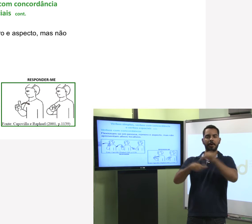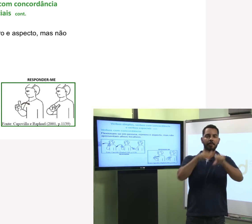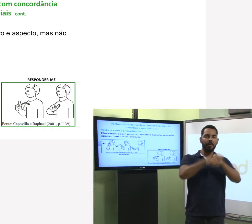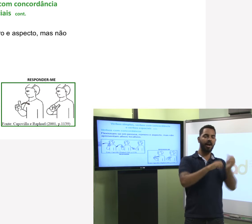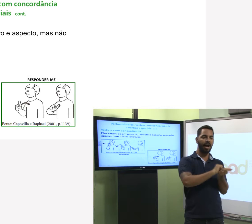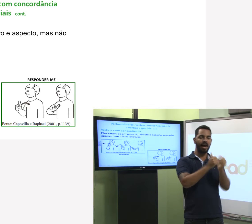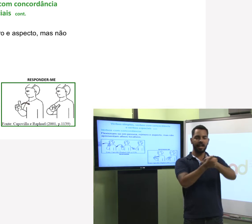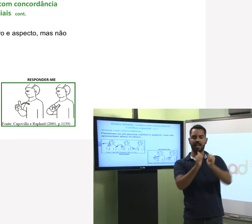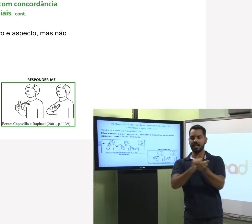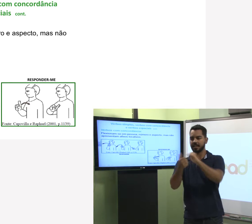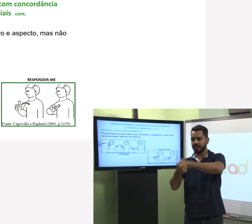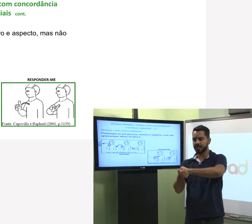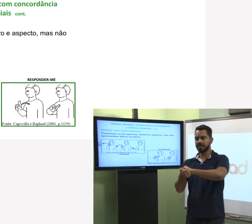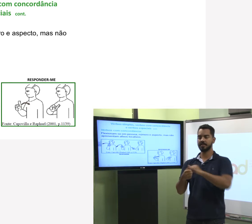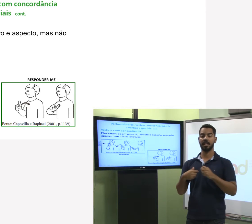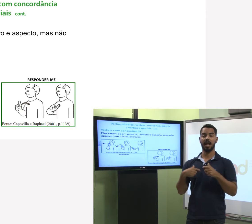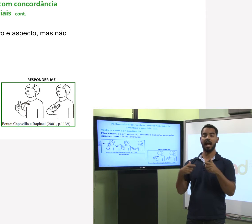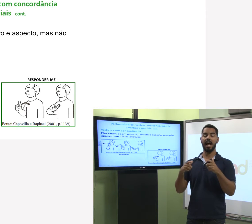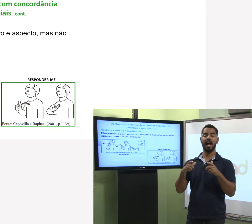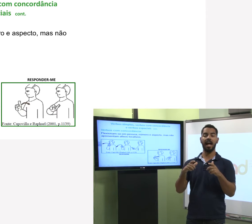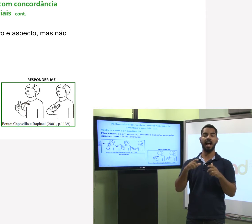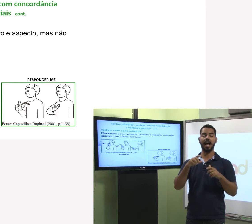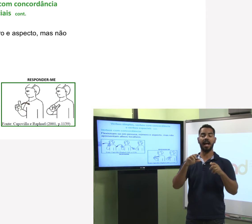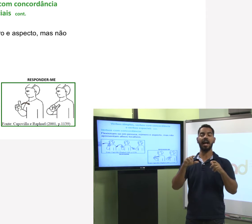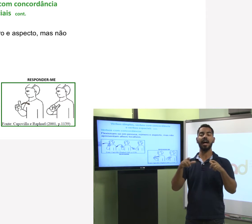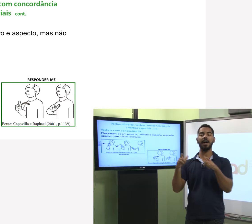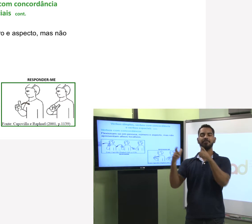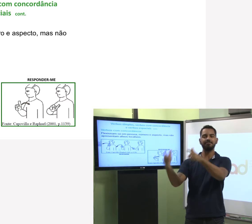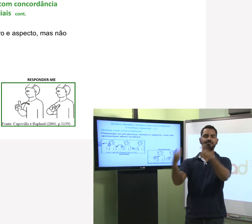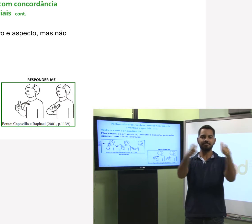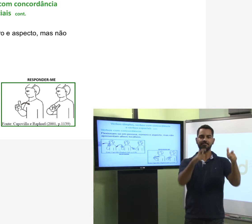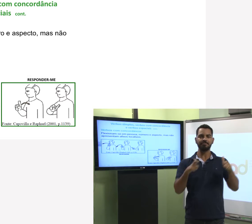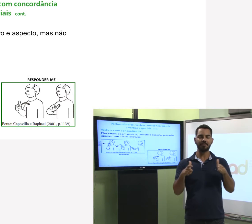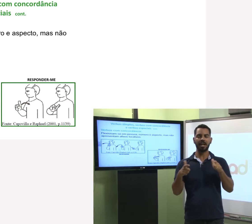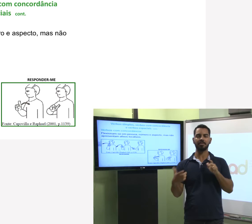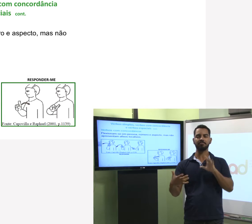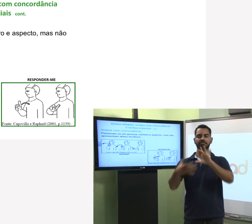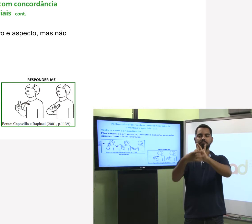nem os locativos. Na Libras, a concordância de